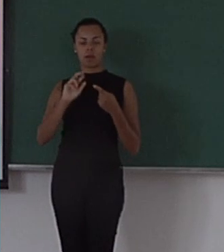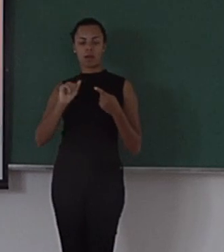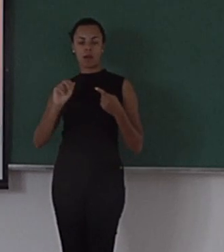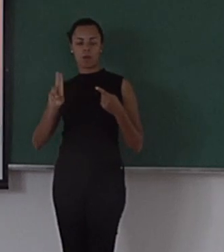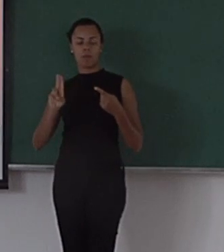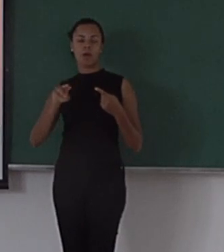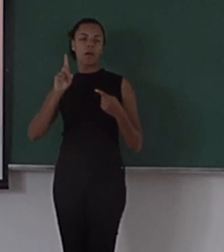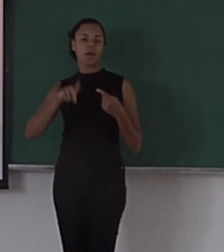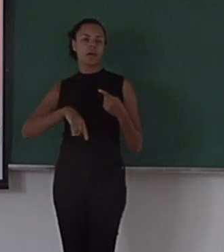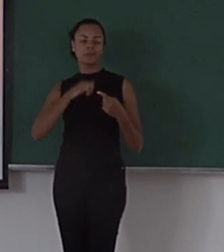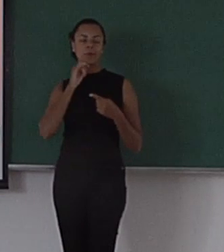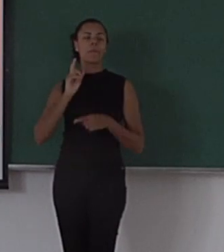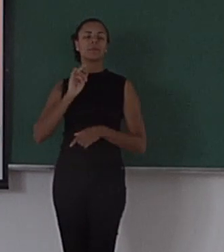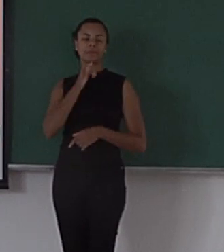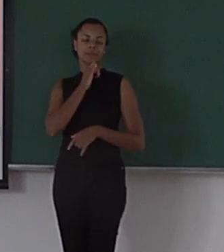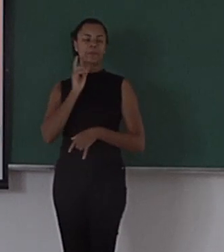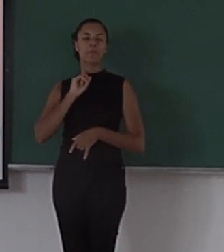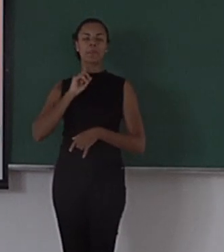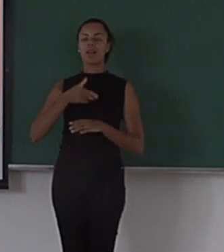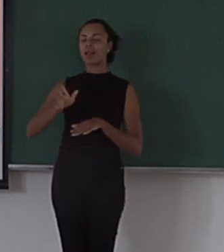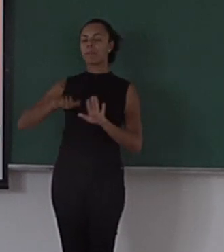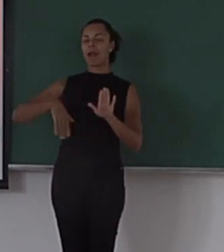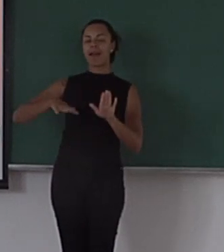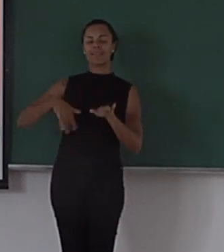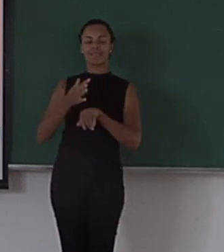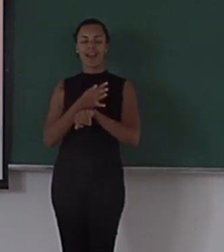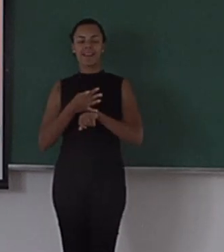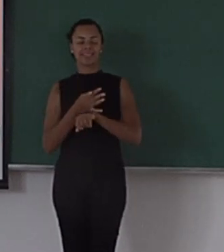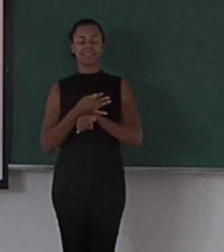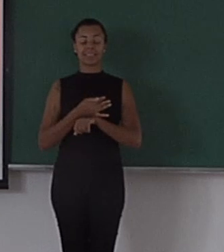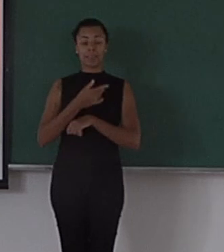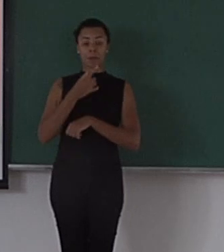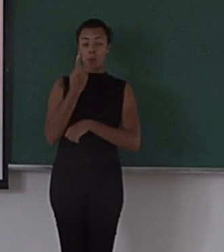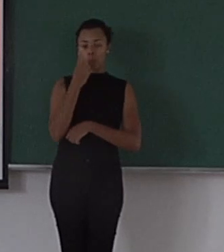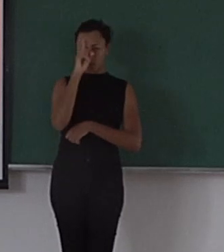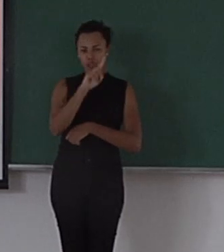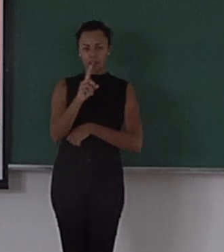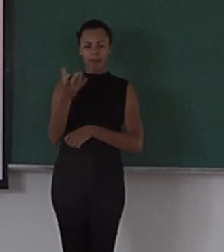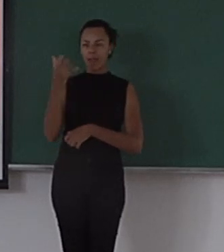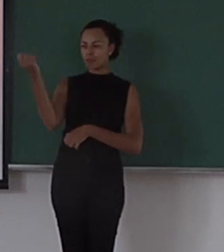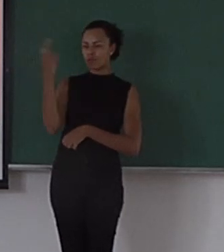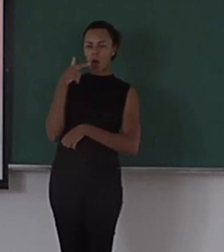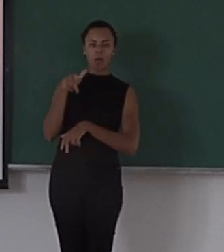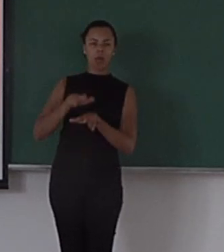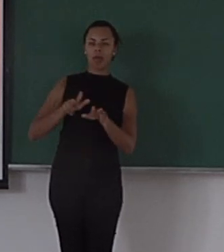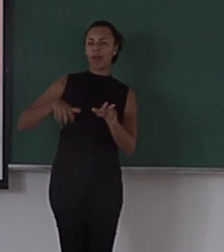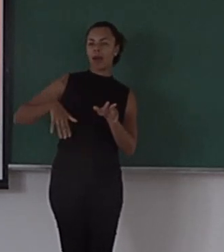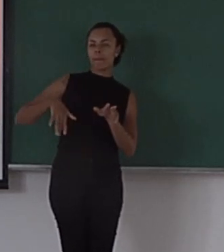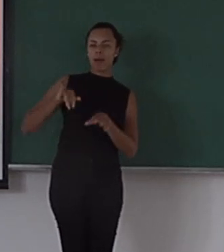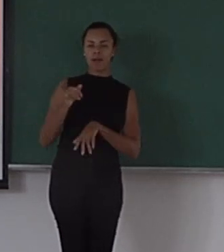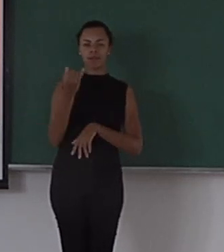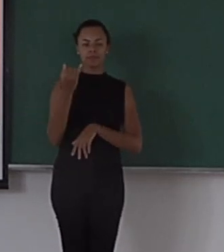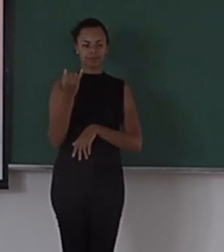queimadura do mineiro que vai para a praia nas férias no final de semana, no primeiro dia ele quer tomar todo o sol que ele não tomou, né,